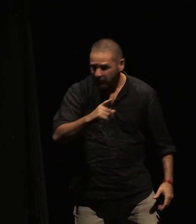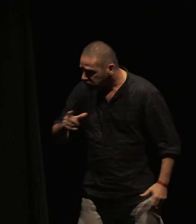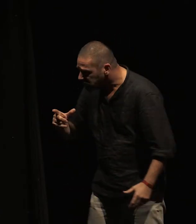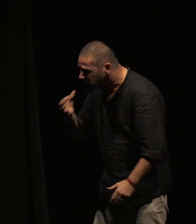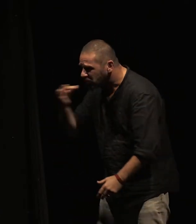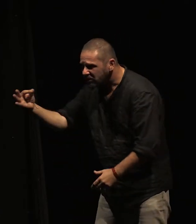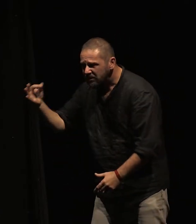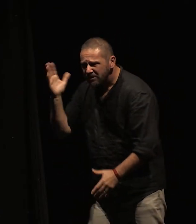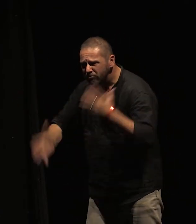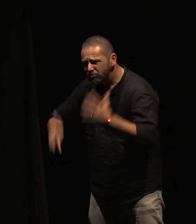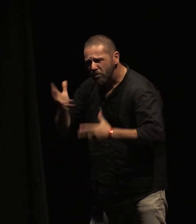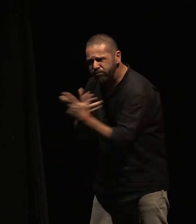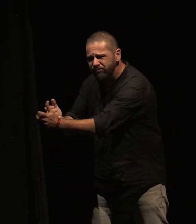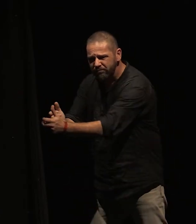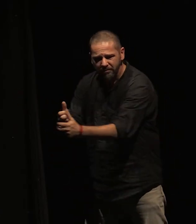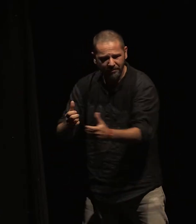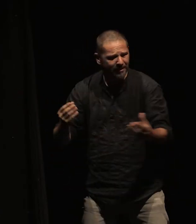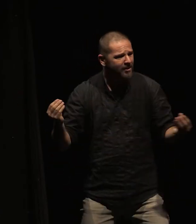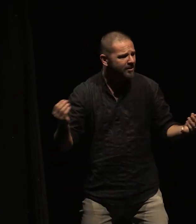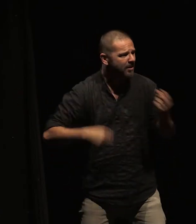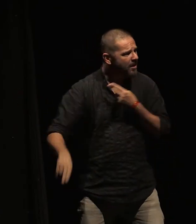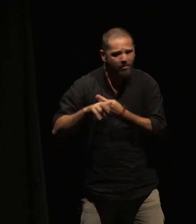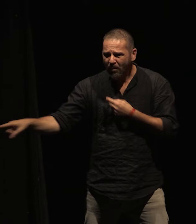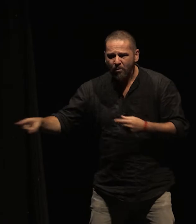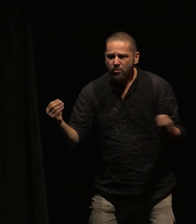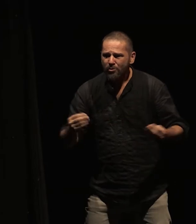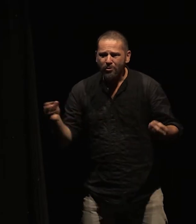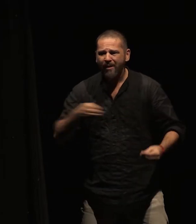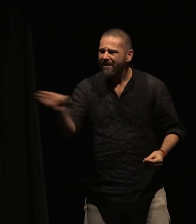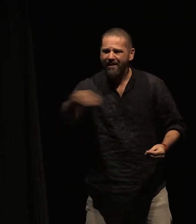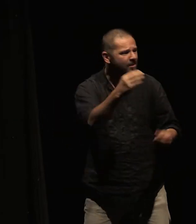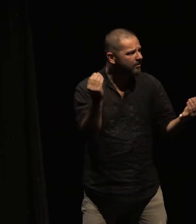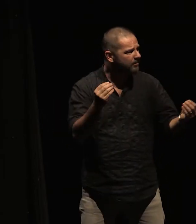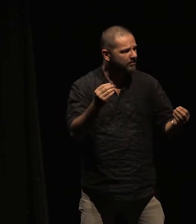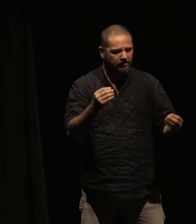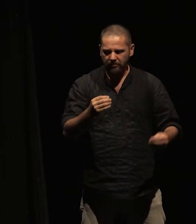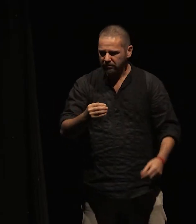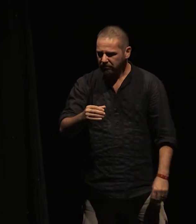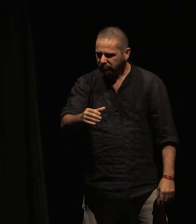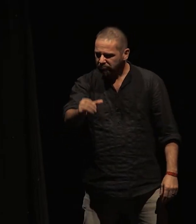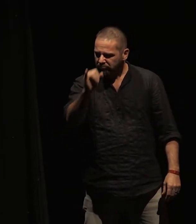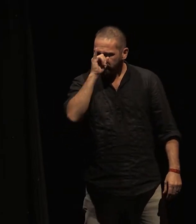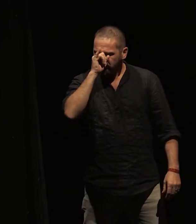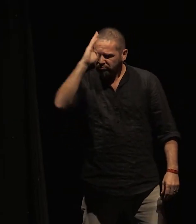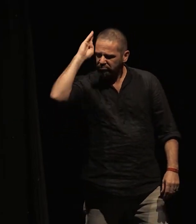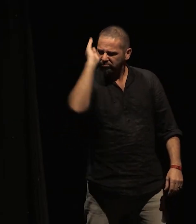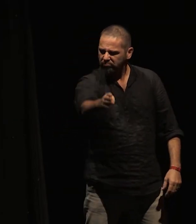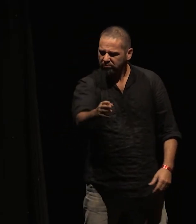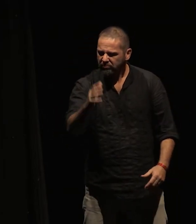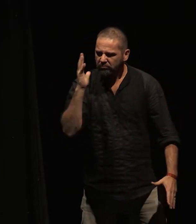« Dans quelle direction ? » J'ai dit « Droit devant toi. » Il parcourut une vingtaine de